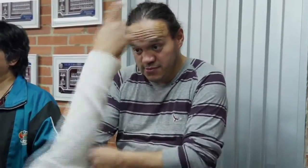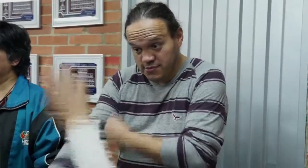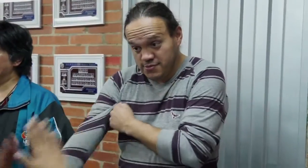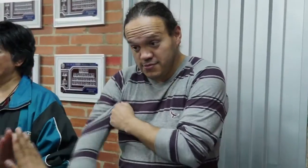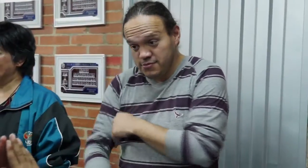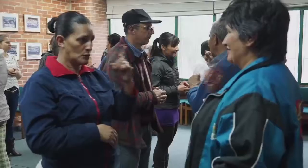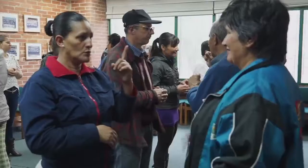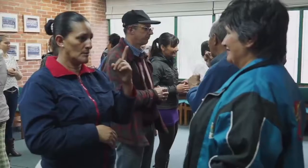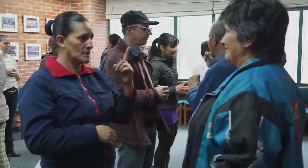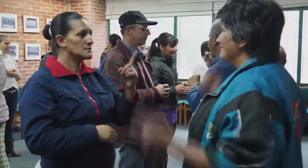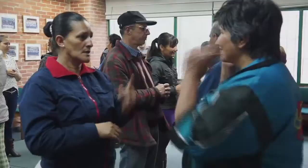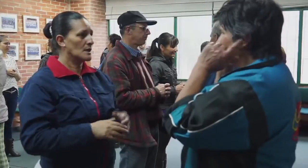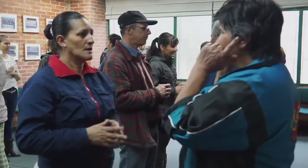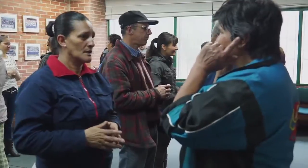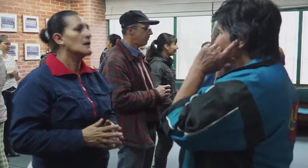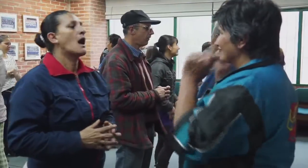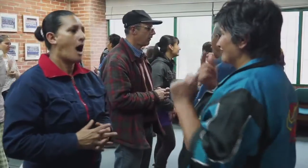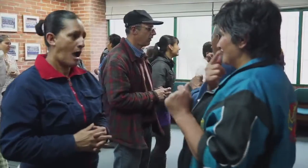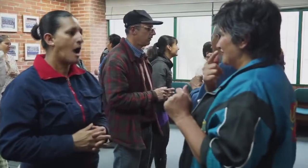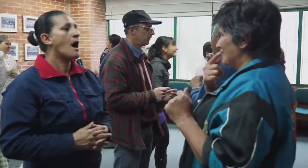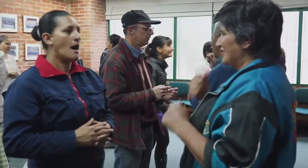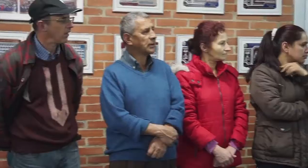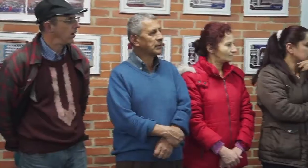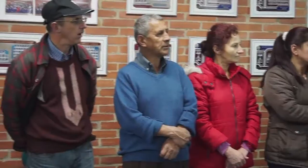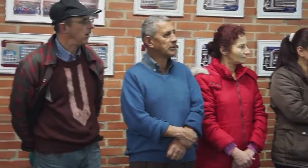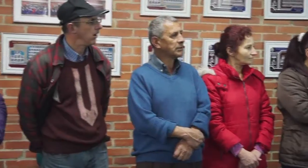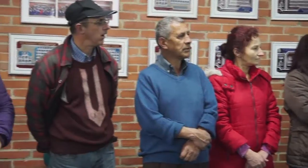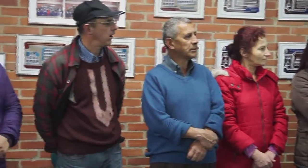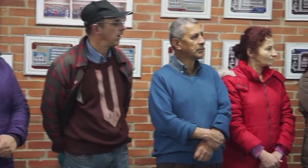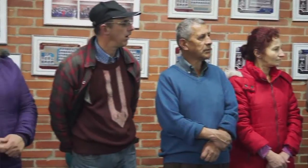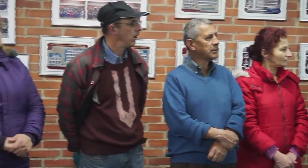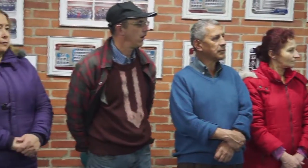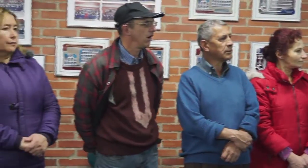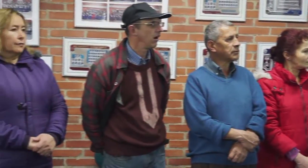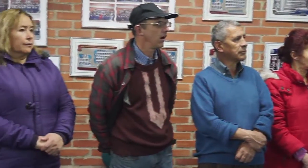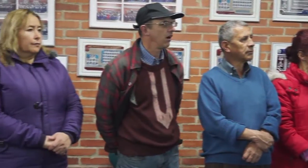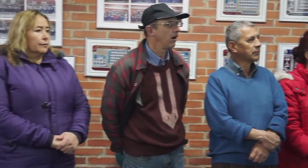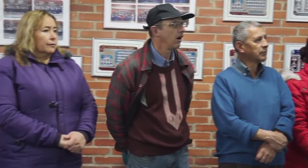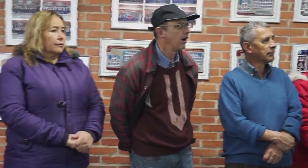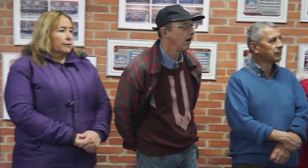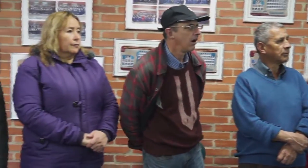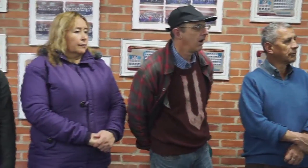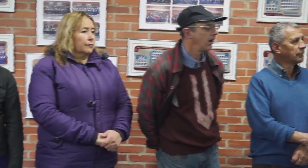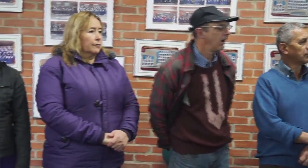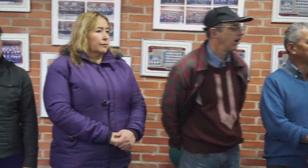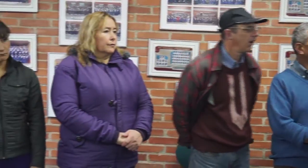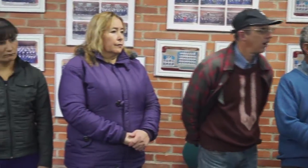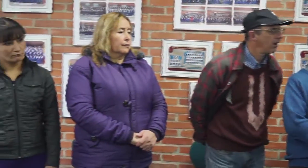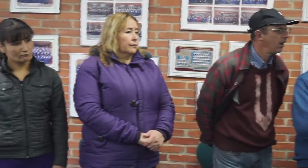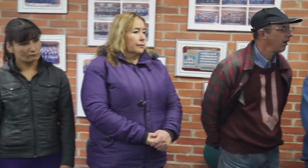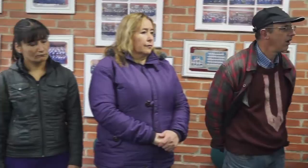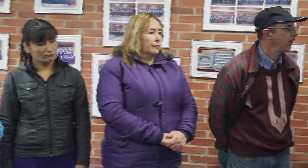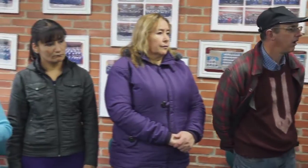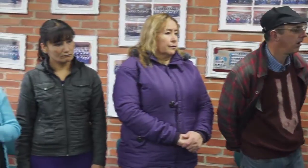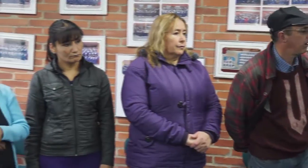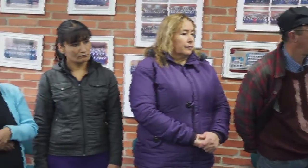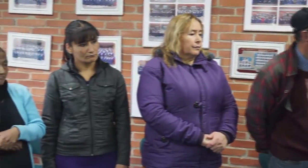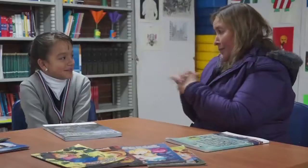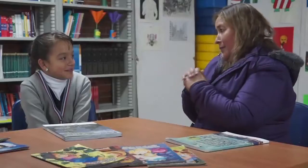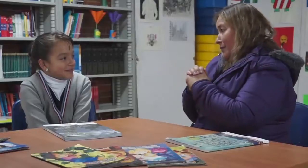podido, o sea, lo esencial, pero así yo voy aprendiendo, lentamente yo voy aprendiendo. Yo te quiero mucho y